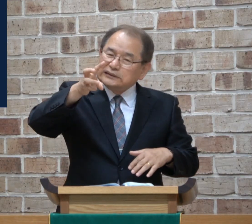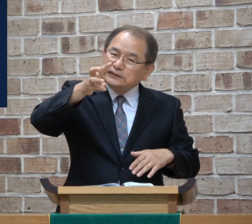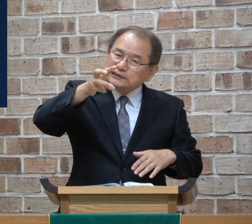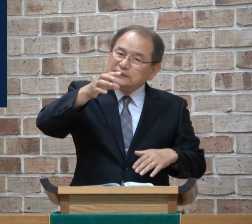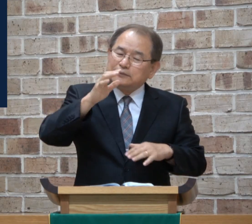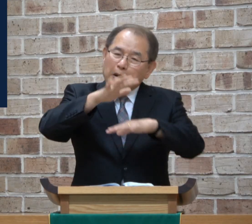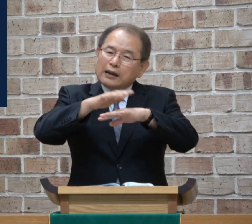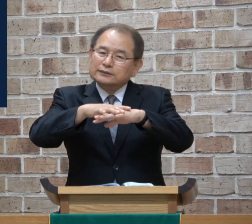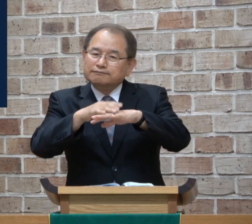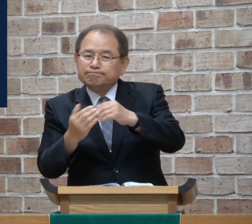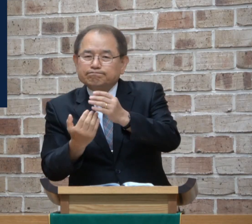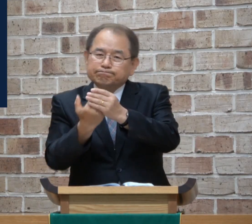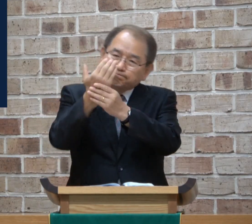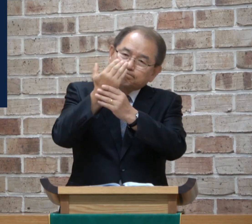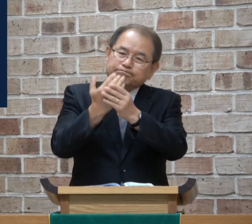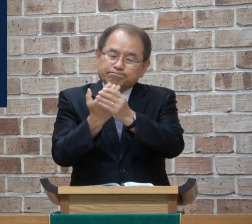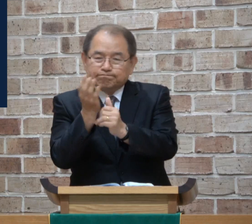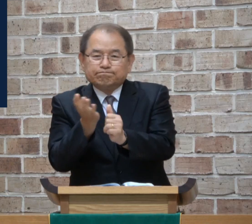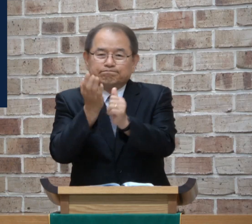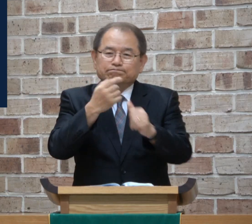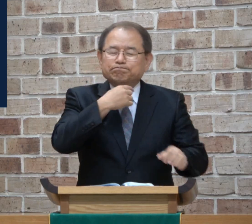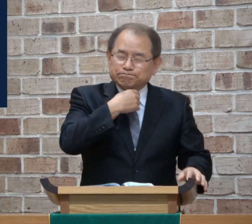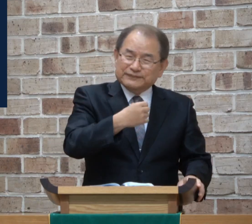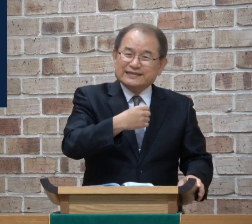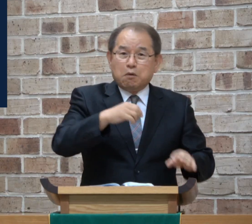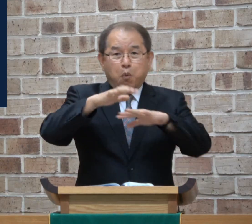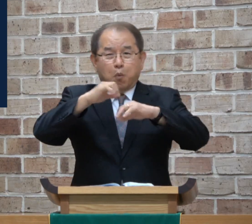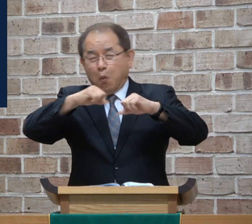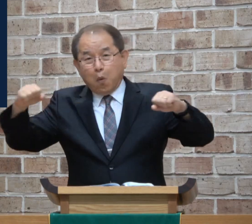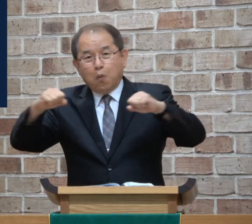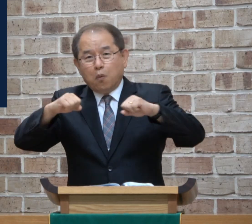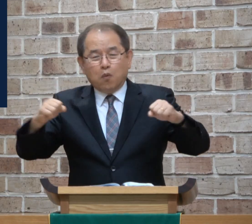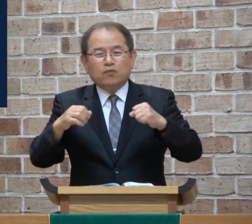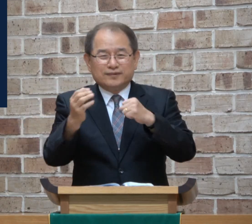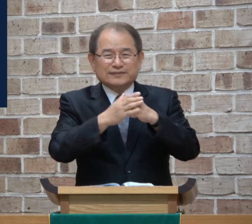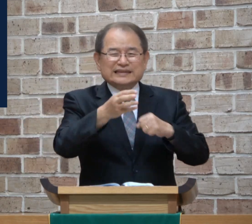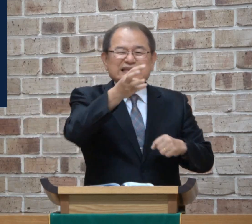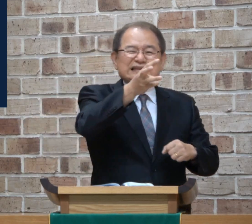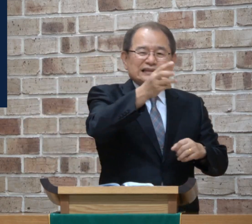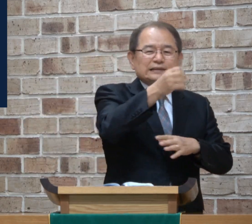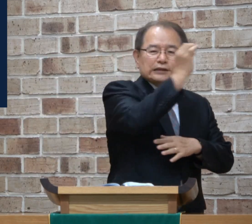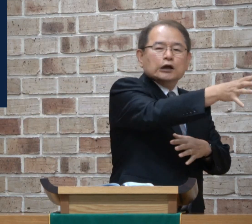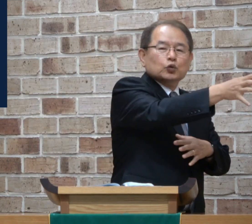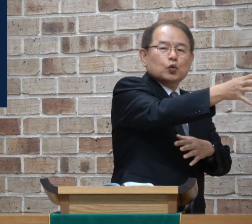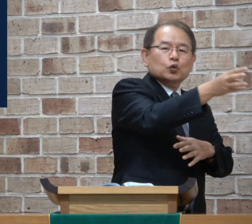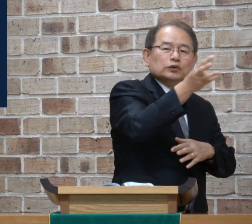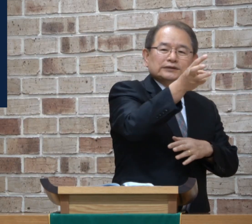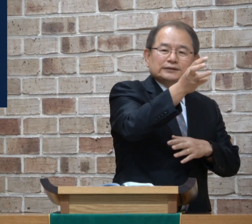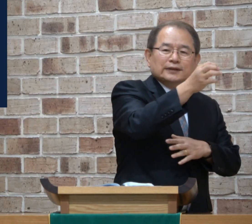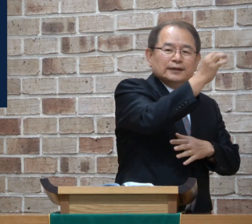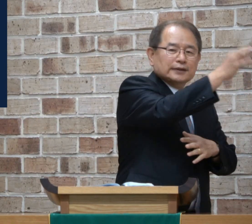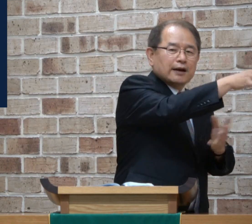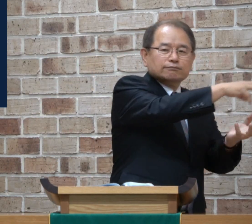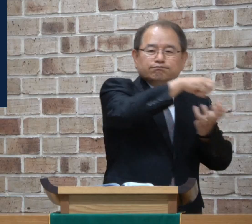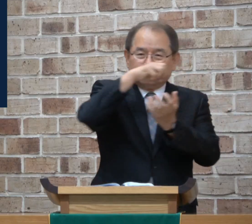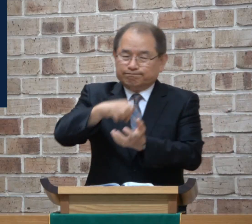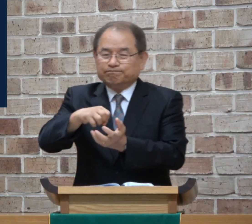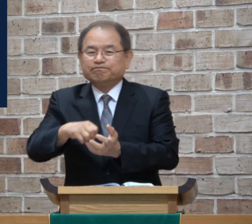어떤 씨를 밭에 키우기 위해서 넓은 땅에 씨앗을 사서